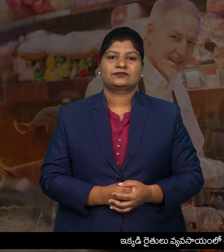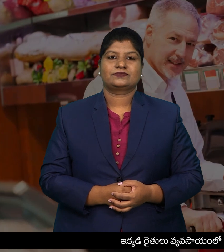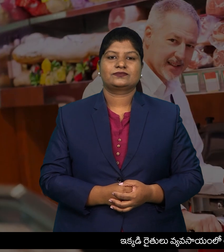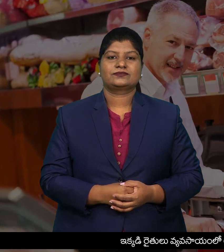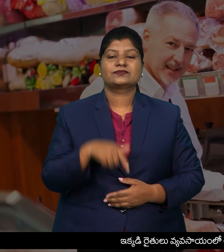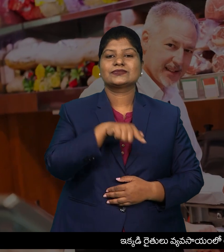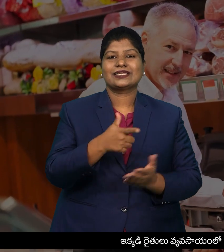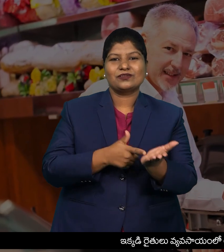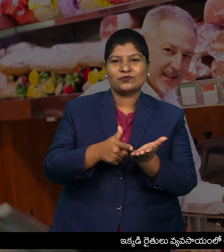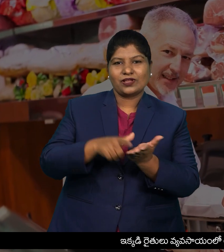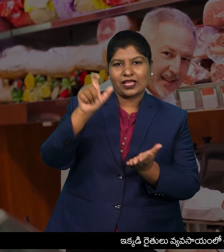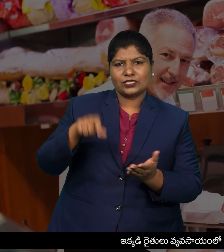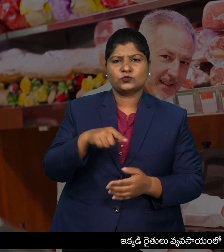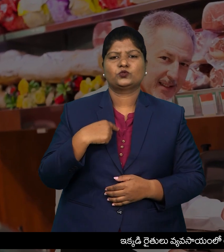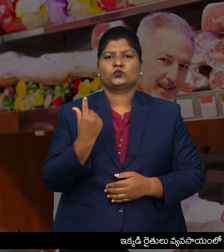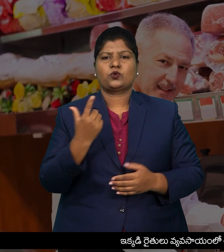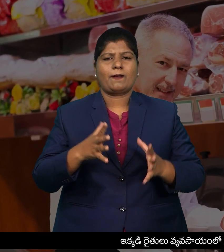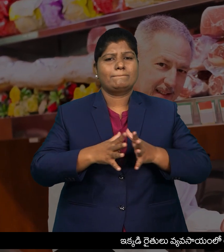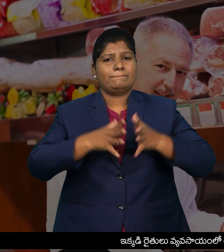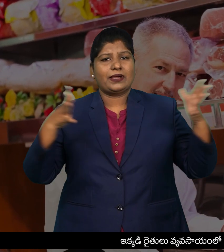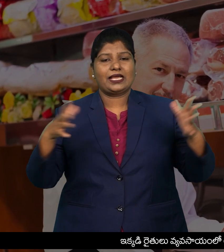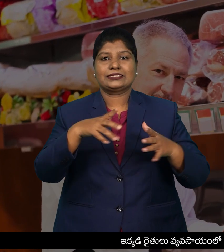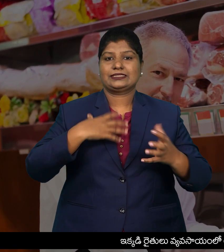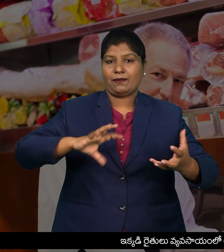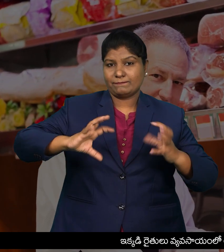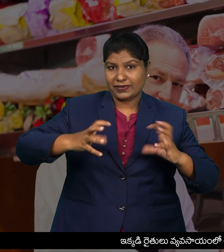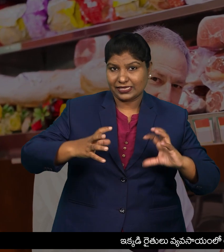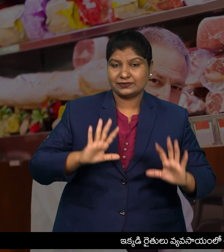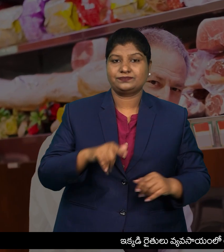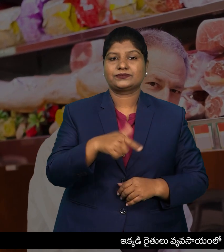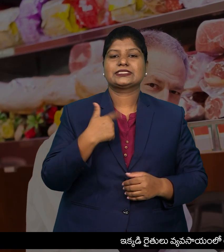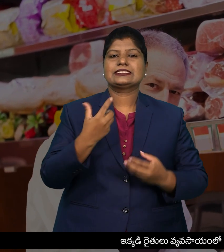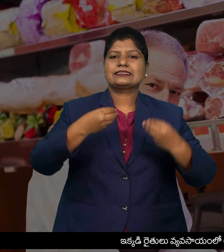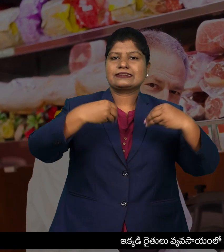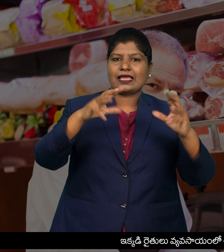ఇక్కడి రైతులు వ్యవసాయంలో అతిపెద్ద మిషన్లను ఉపయోగిస్తారు. మాంసం,